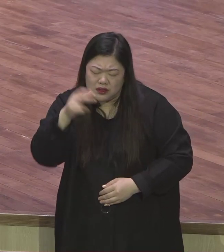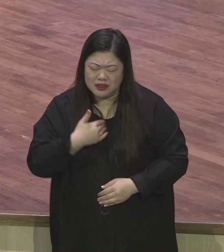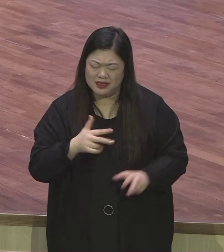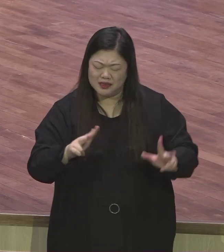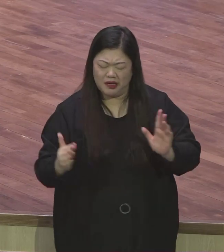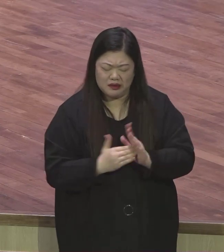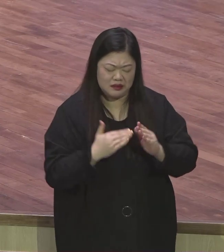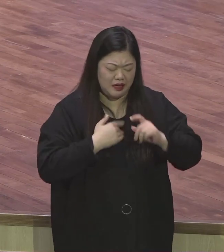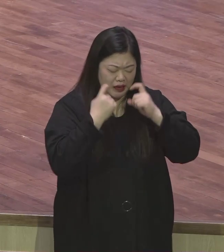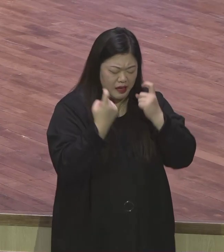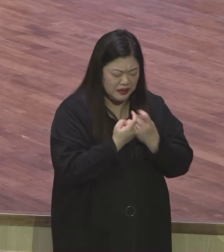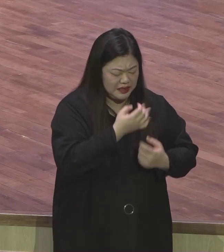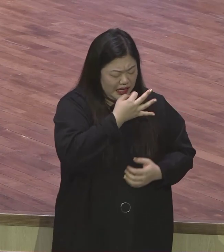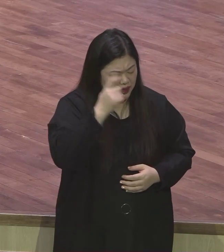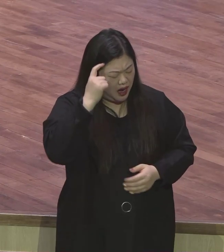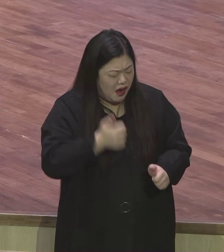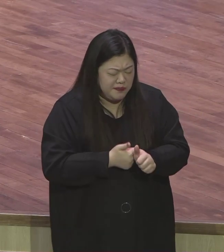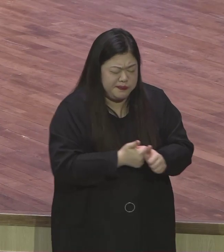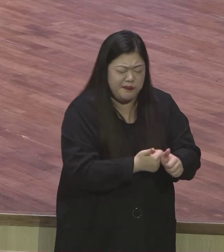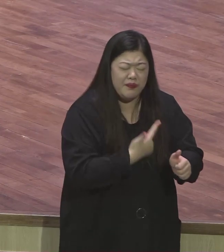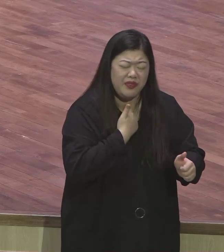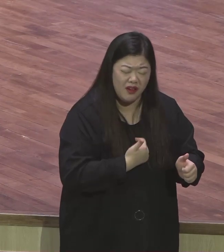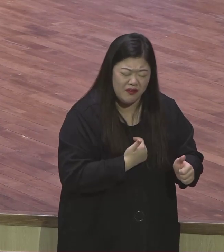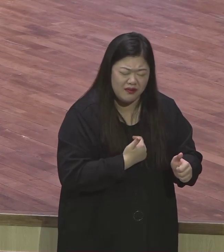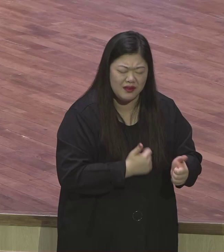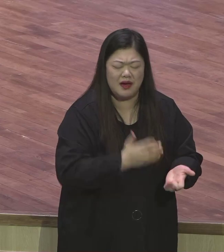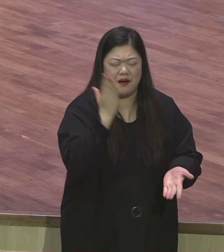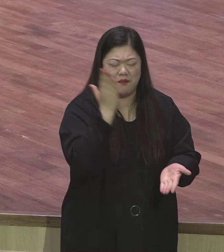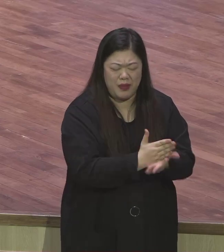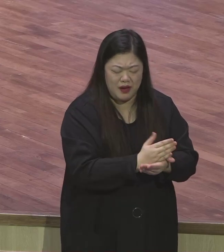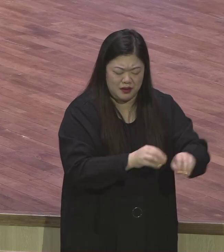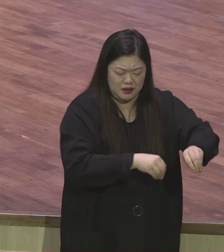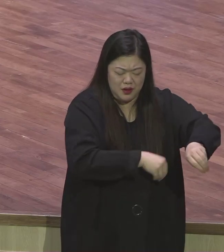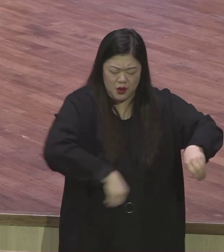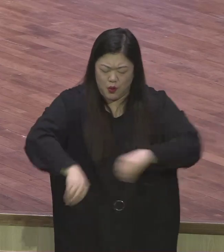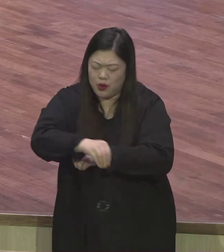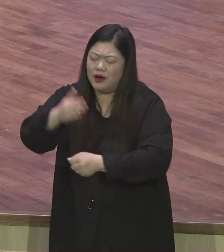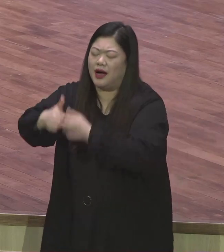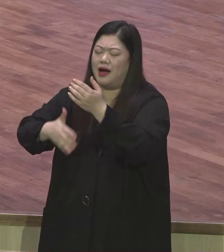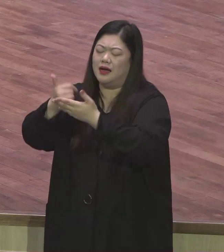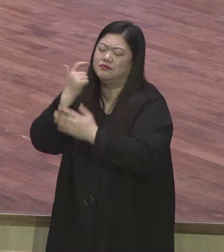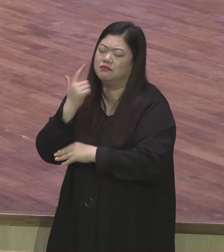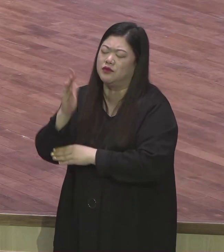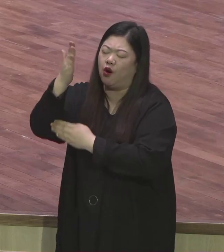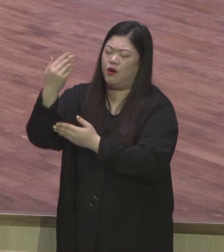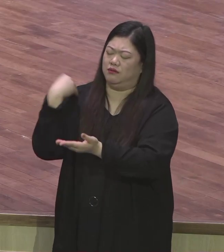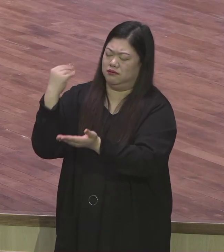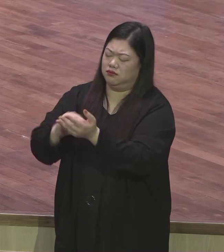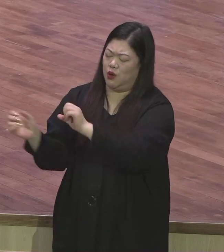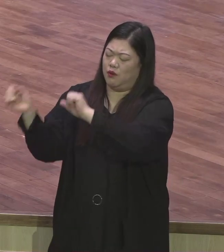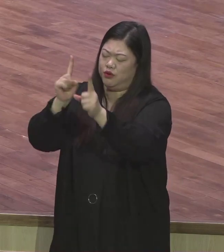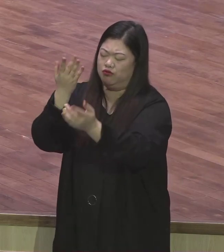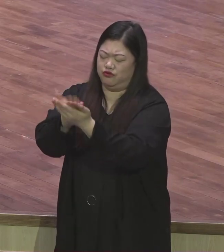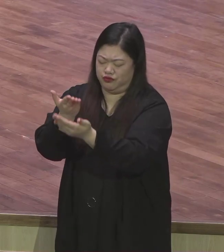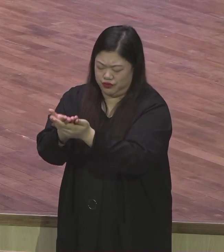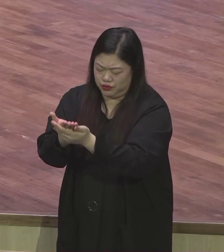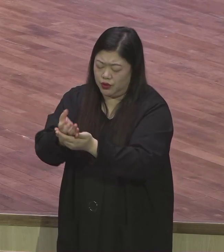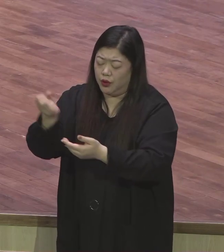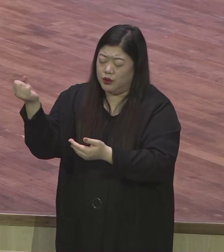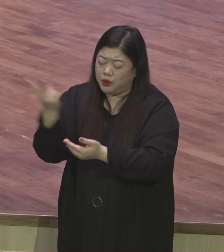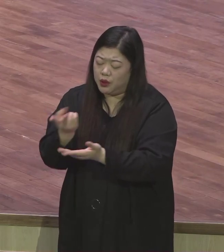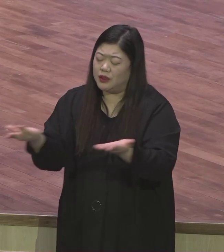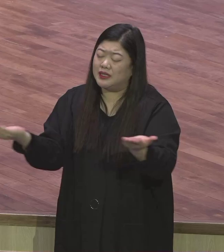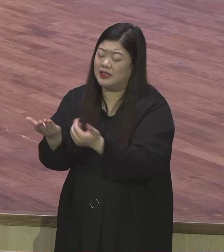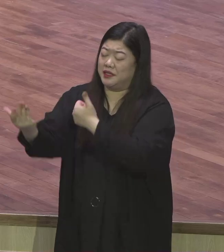내려놓게 하시옵소서. 오직 우리가 하나 되어서 우리에게 주신 사명을 그 영광스러운 사명을